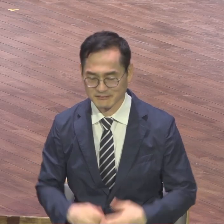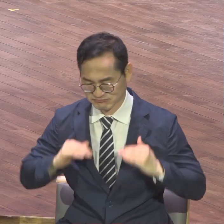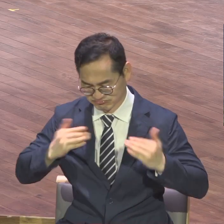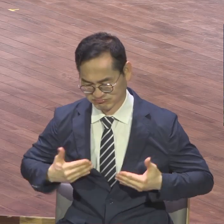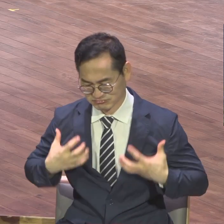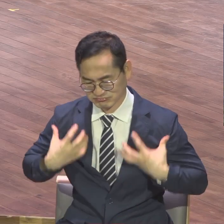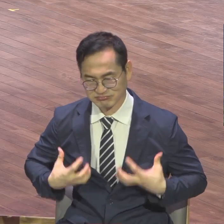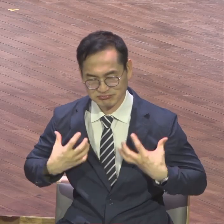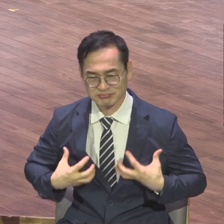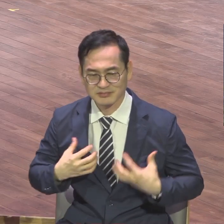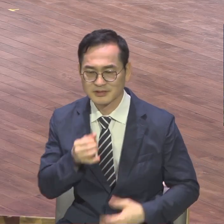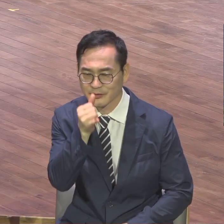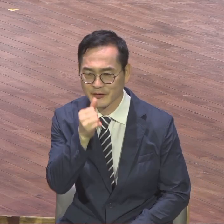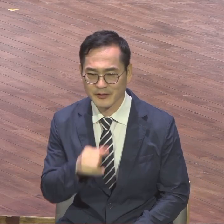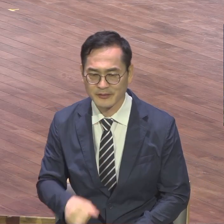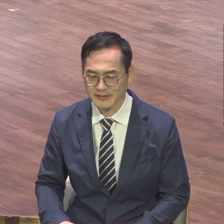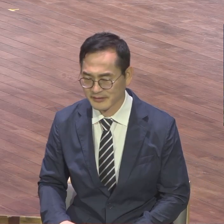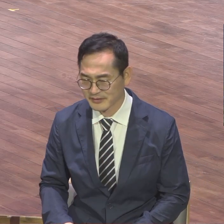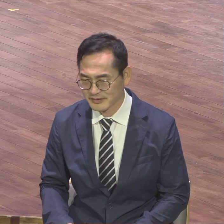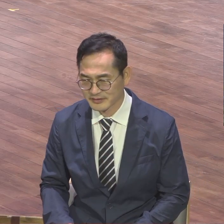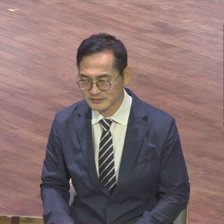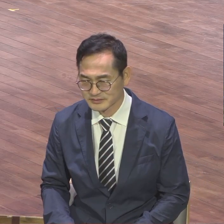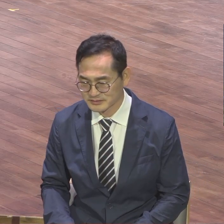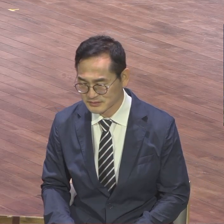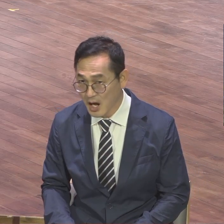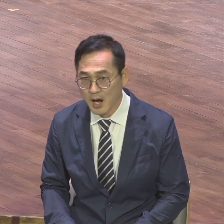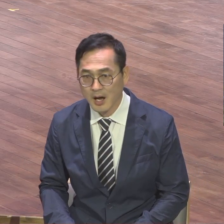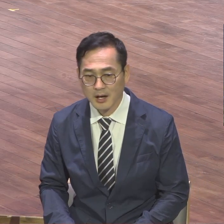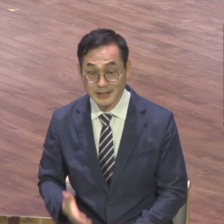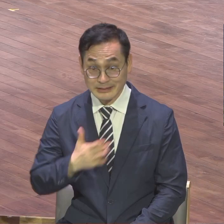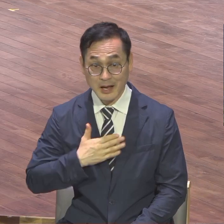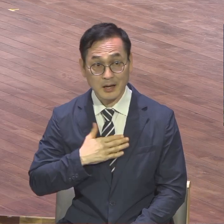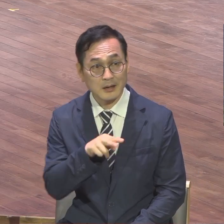아 저렇게 헌금을 떼먹으면 저렇게 되구나.